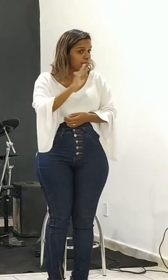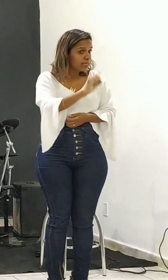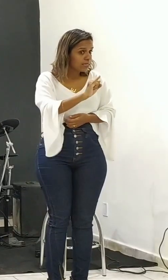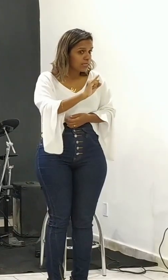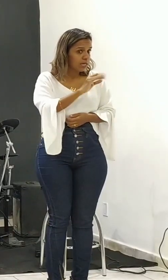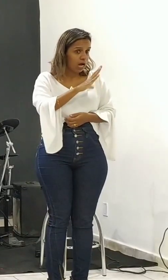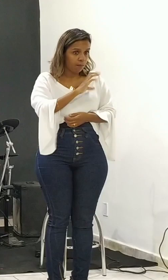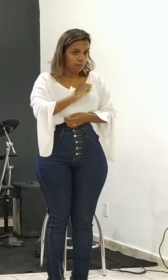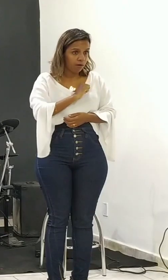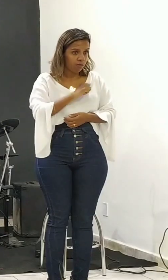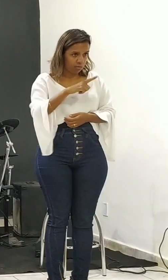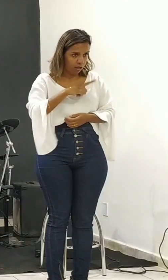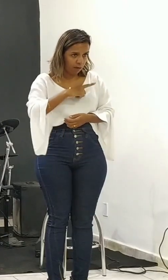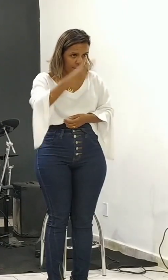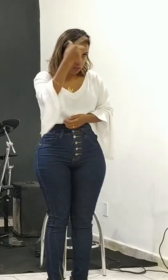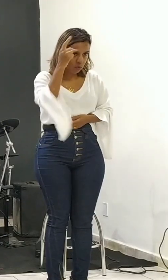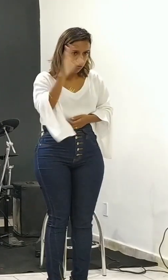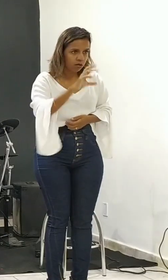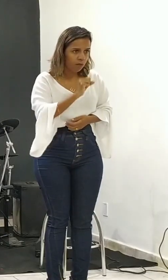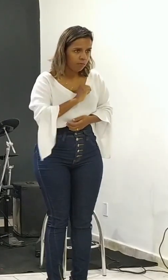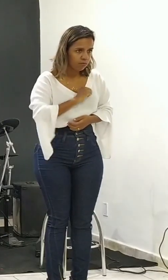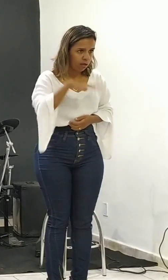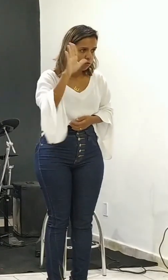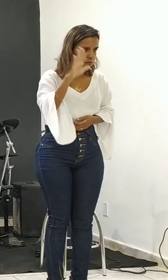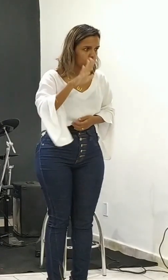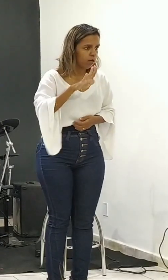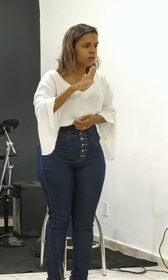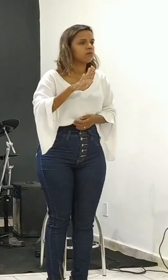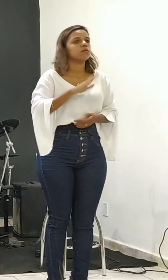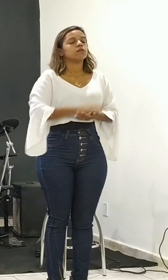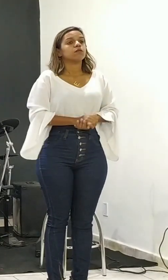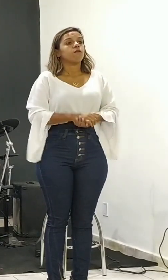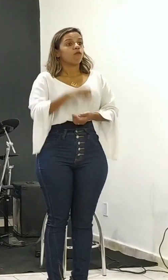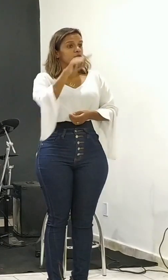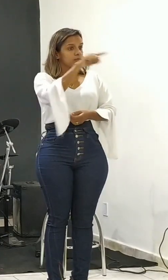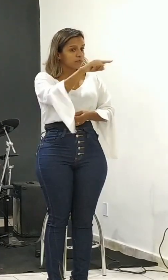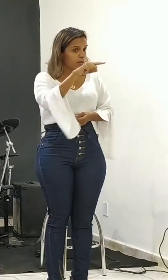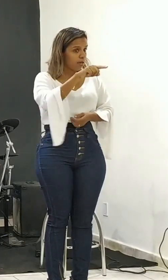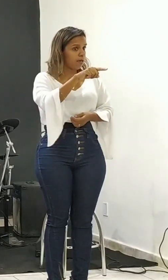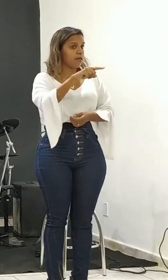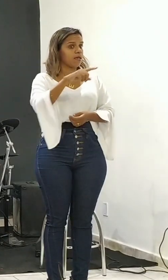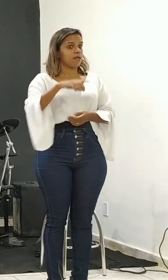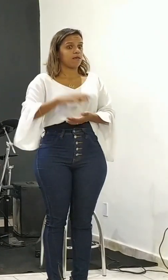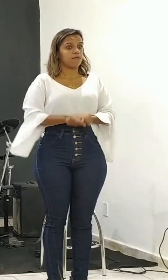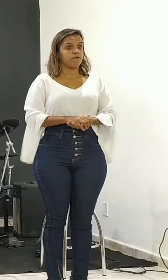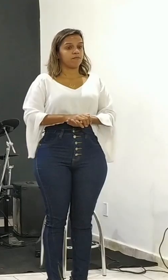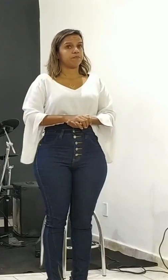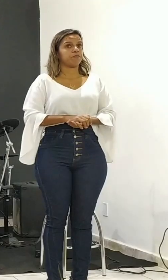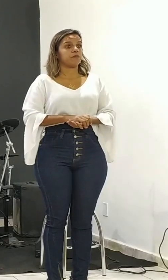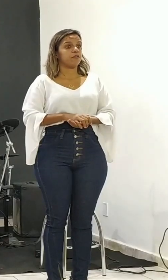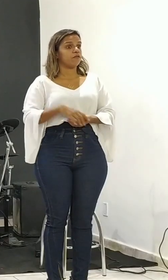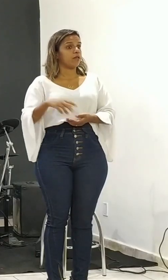tem gente que ama Deus aqui? Amém? Para você, ele falou, e viremos